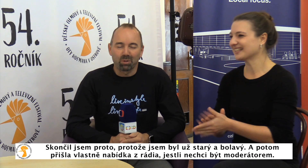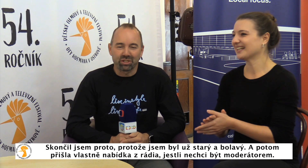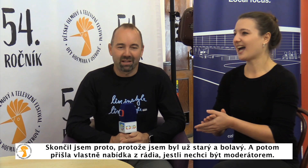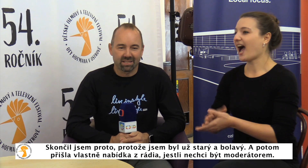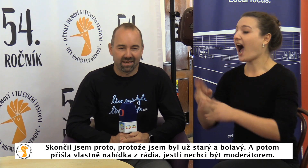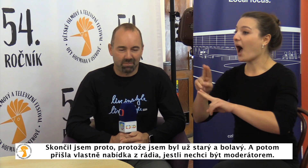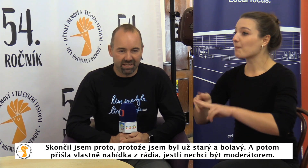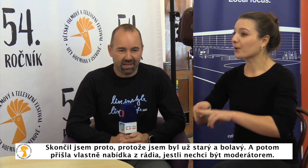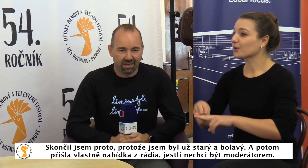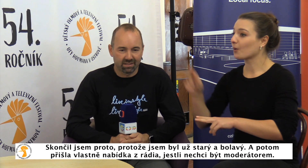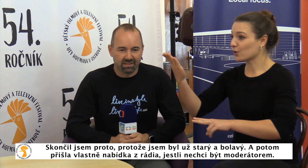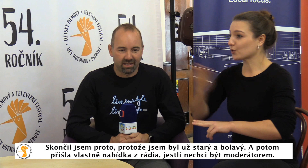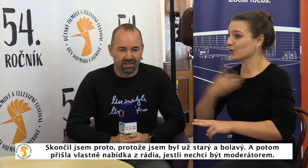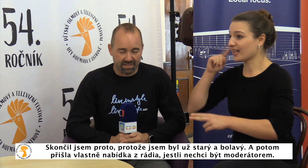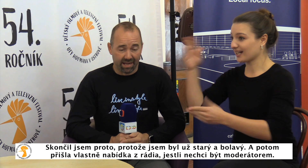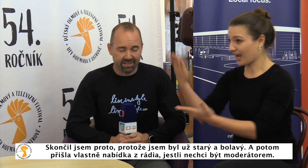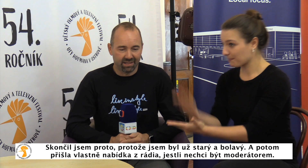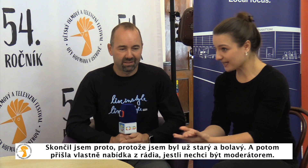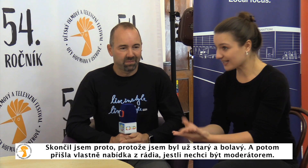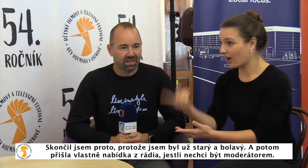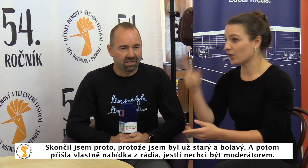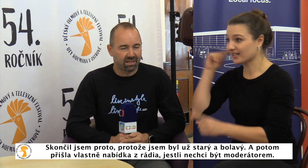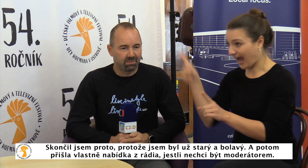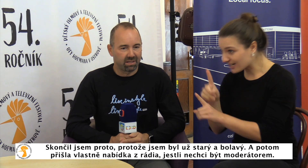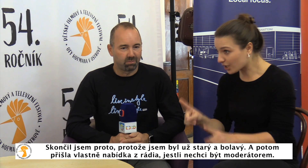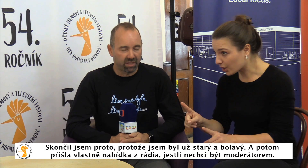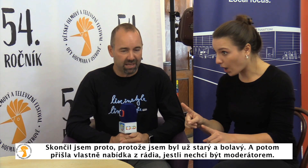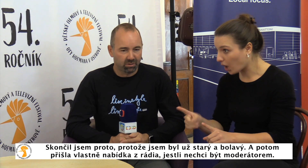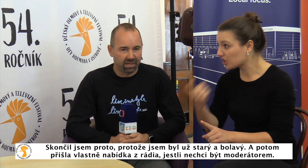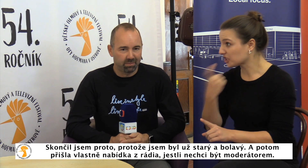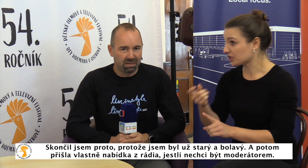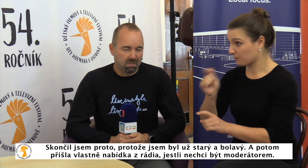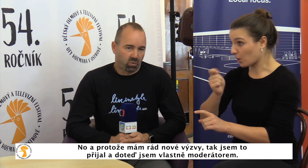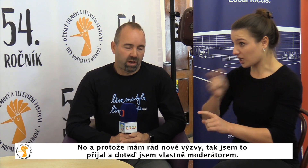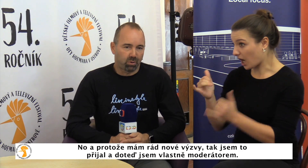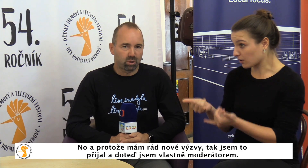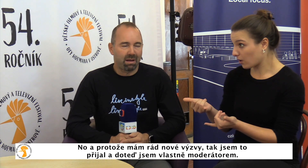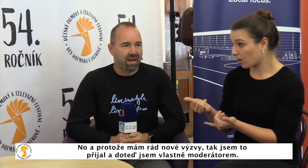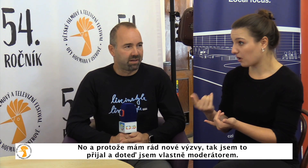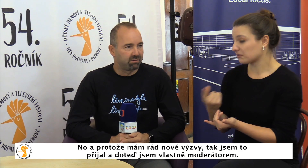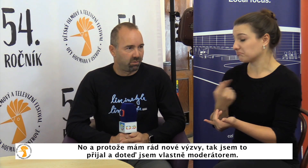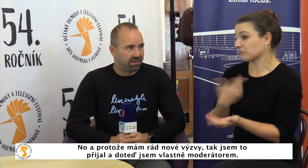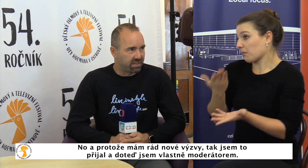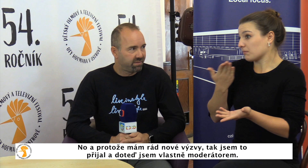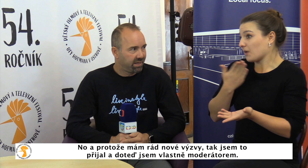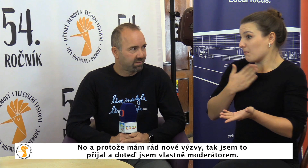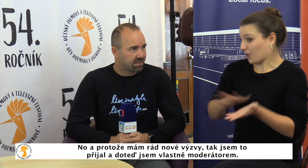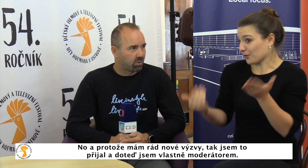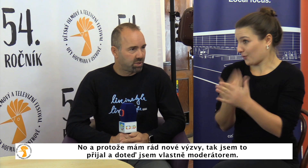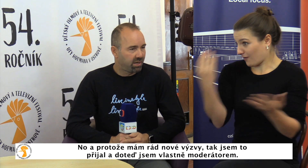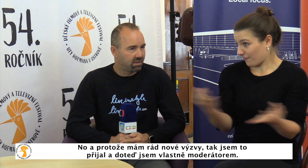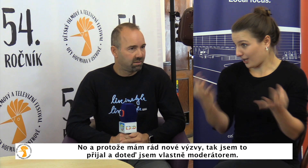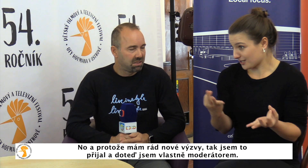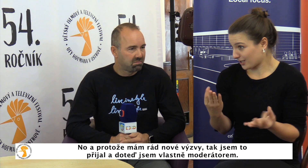A potom přišla vlastně nabídka z rádia, jestli nechci být moderátorem. A protože mám rád nové výzvy, tak